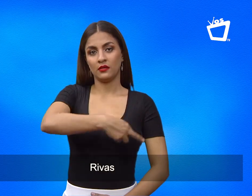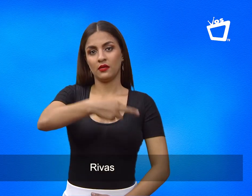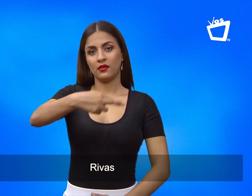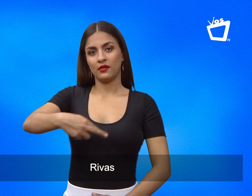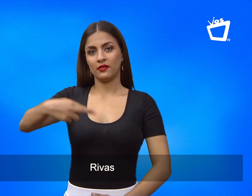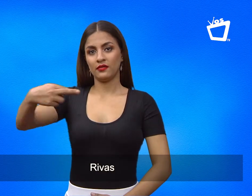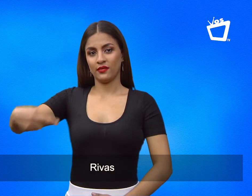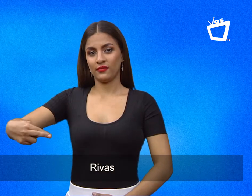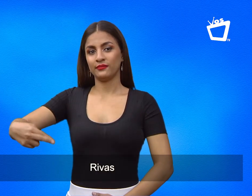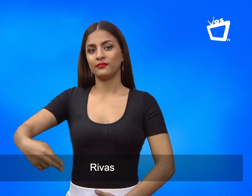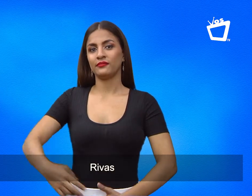Rivas.